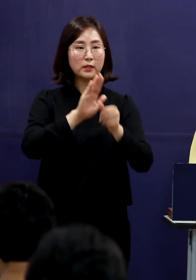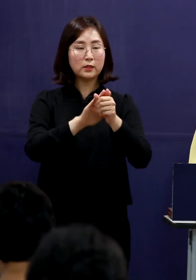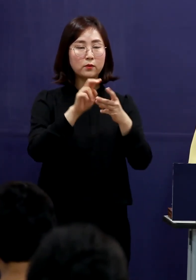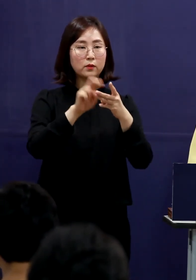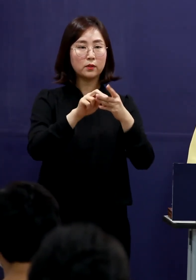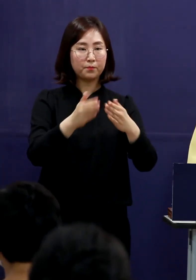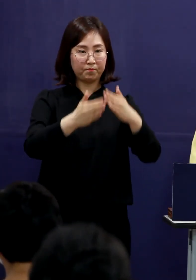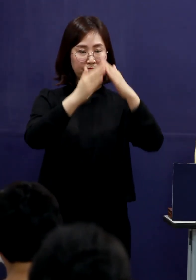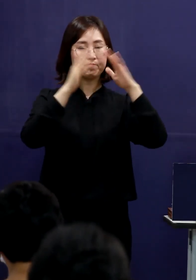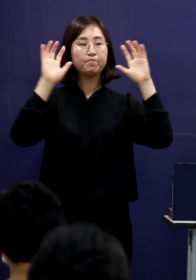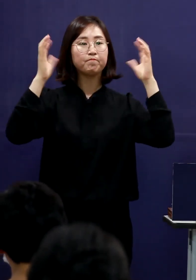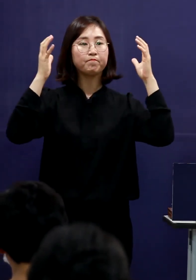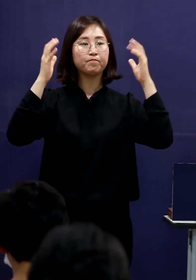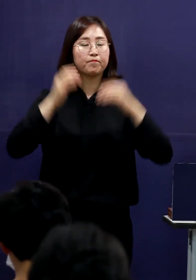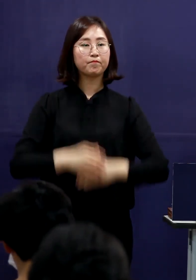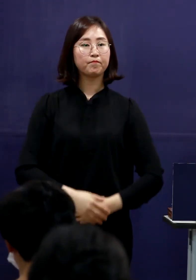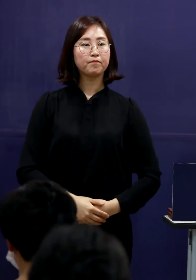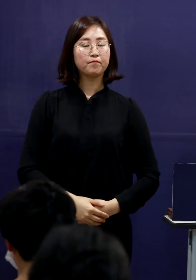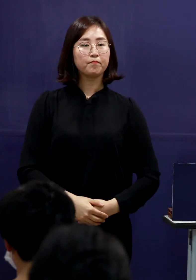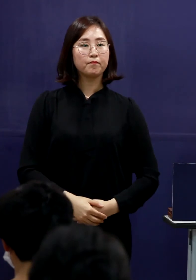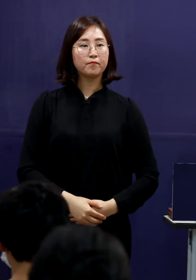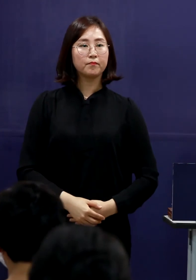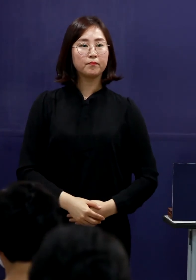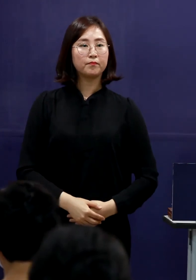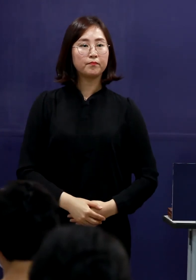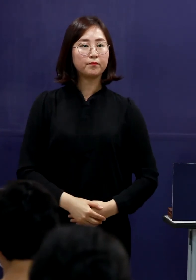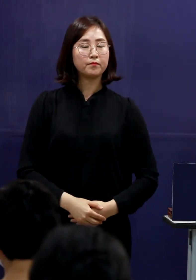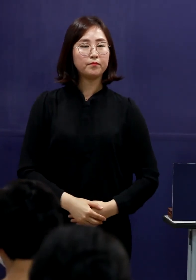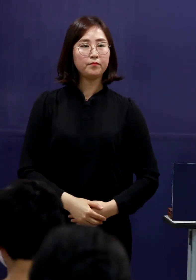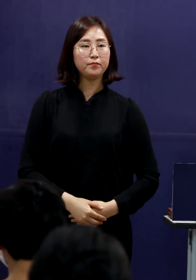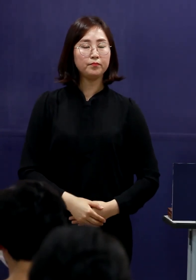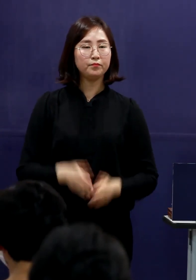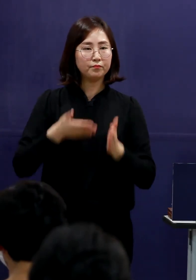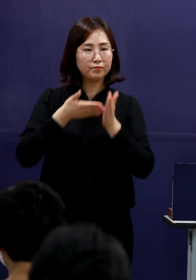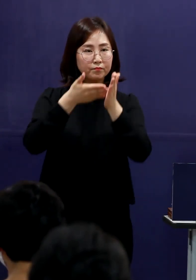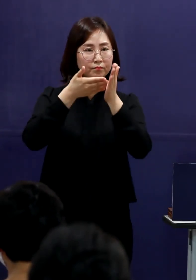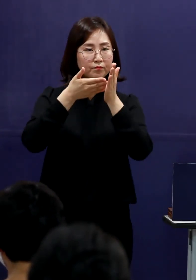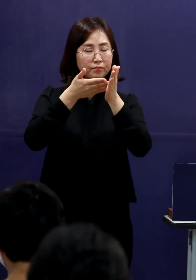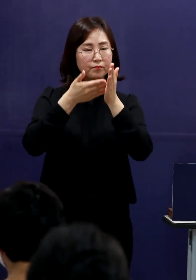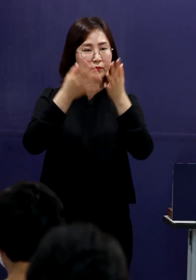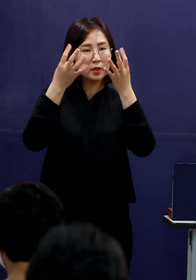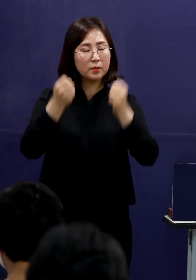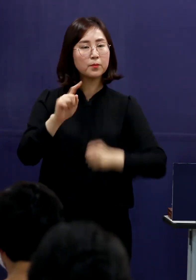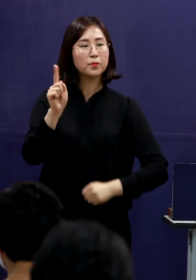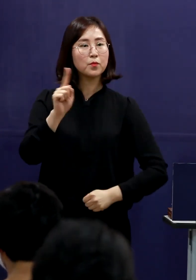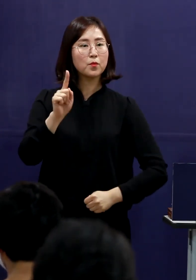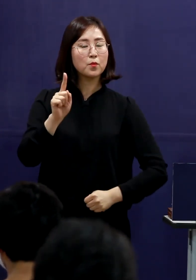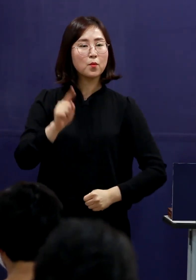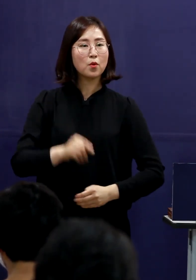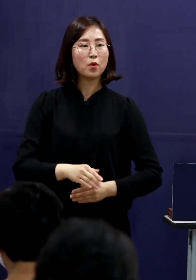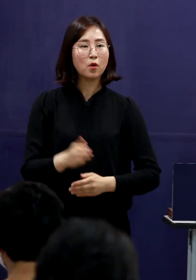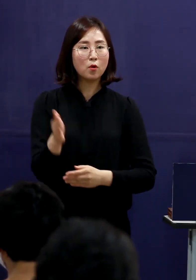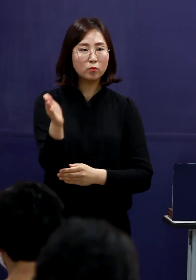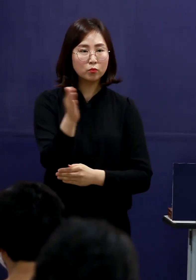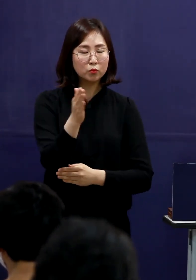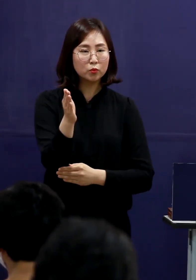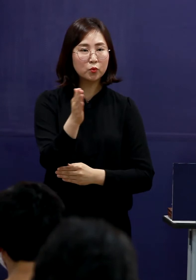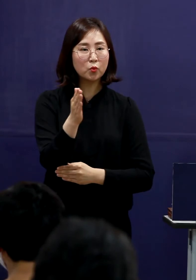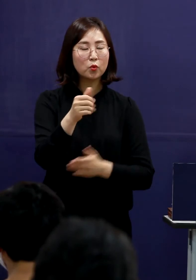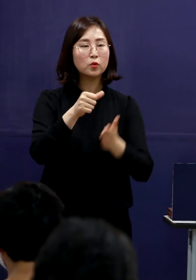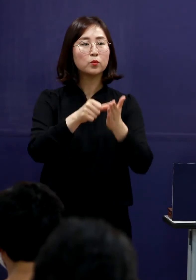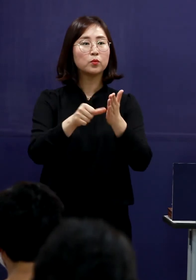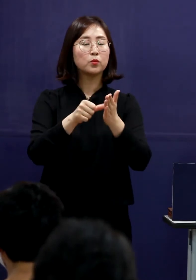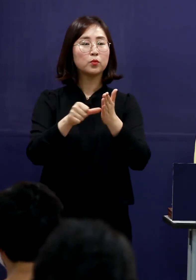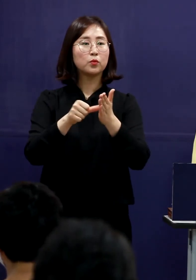고마움이고요. 연구원에서 지금 줄곧 재개대와 같은 부분인데 수산물에 대한 부분들이 있었죠.